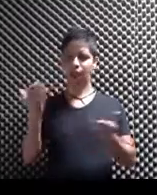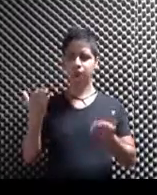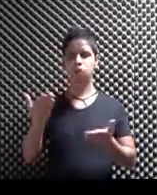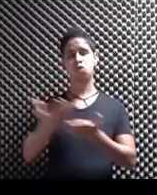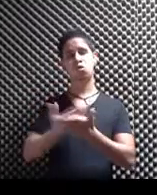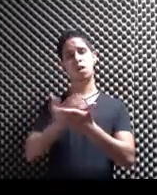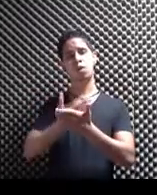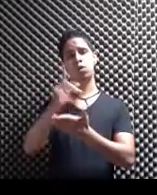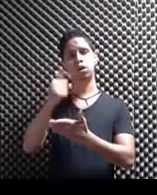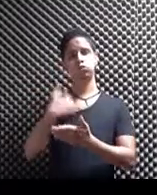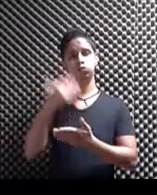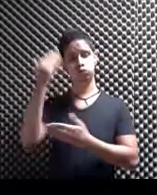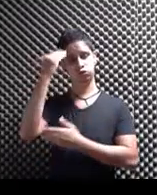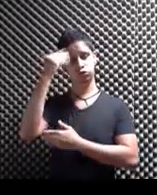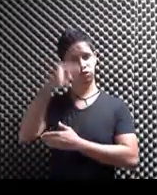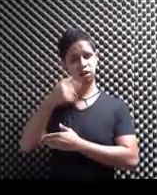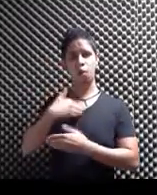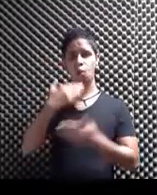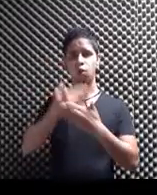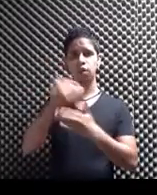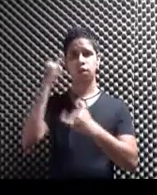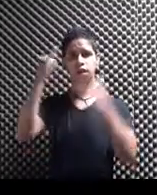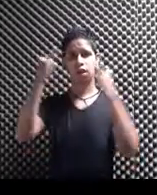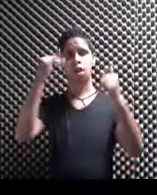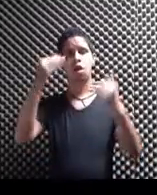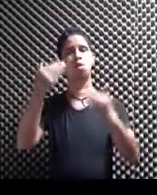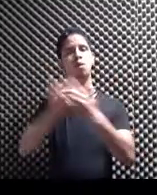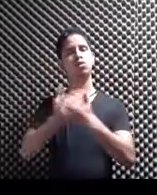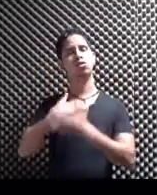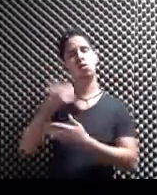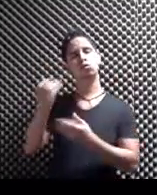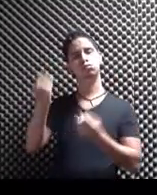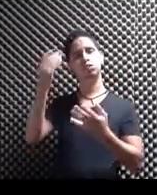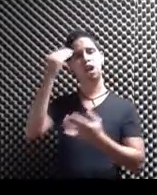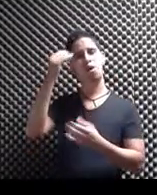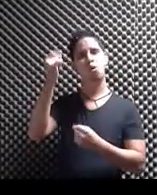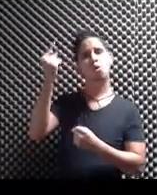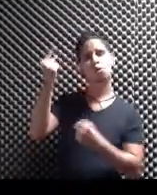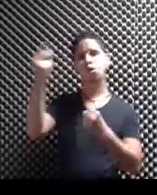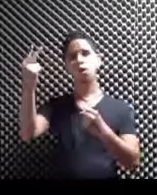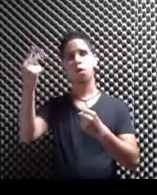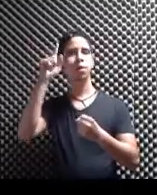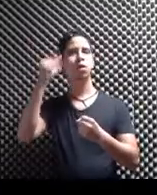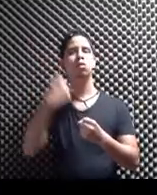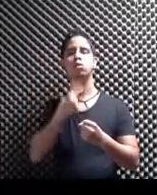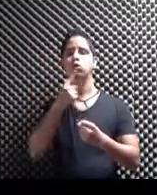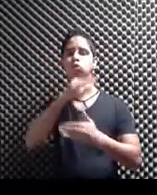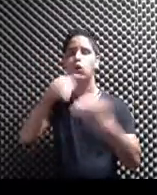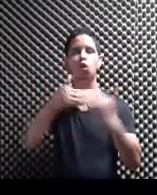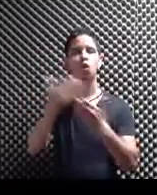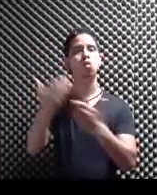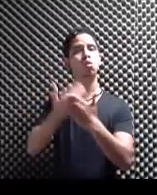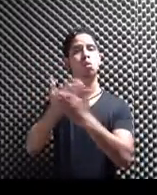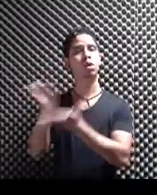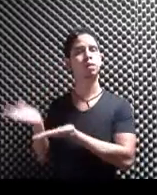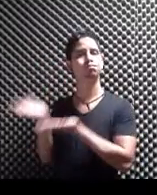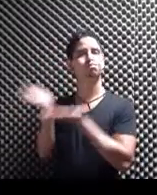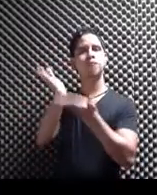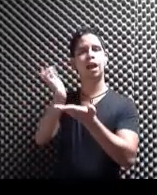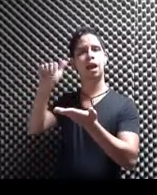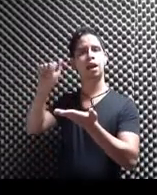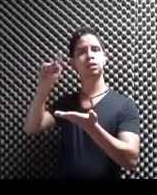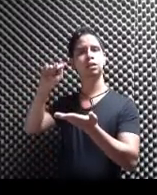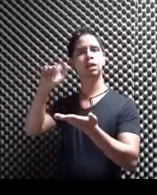con estas iniciativas que yo sé, yo más o menos sé dos o tres, pero cuéntale al mundo a ver qué es lo que hay nuevo que AT&T trae,